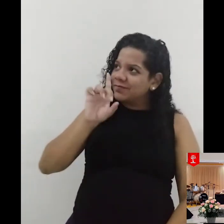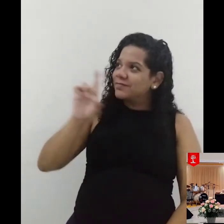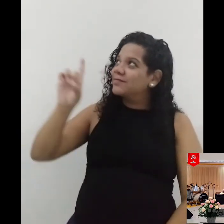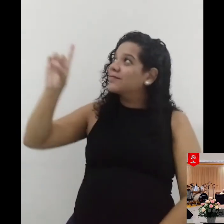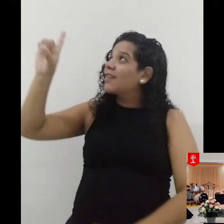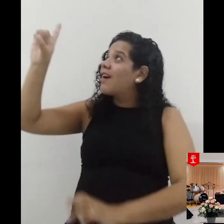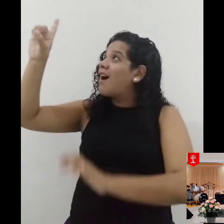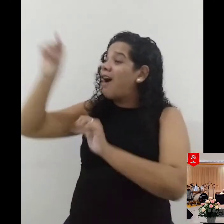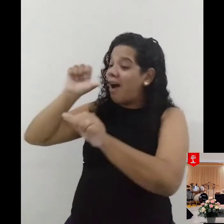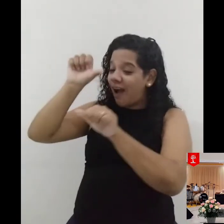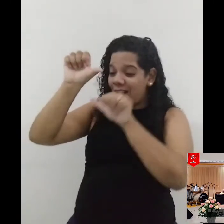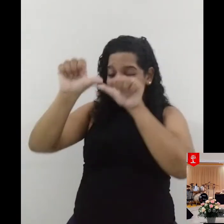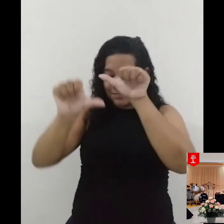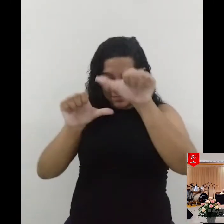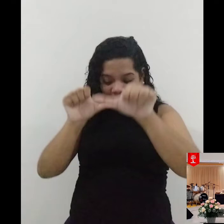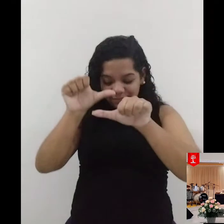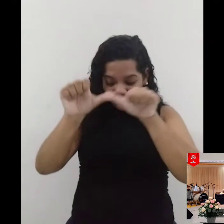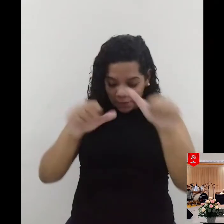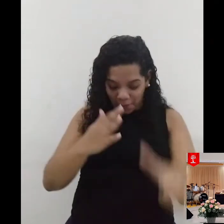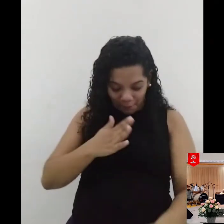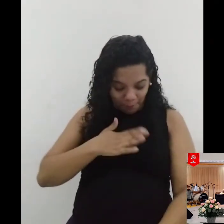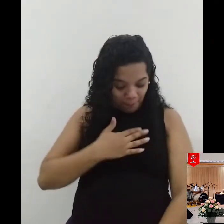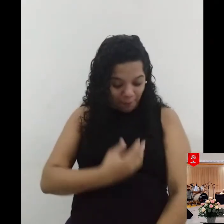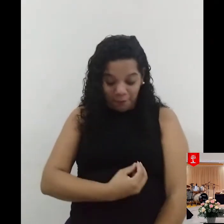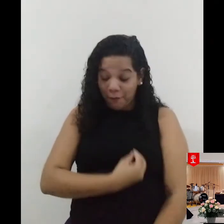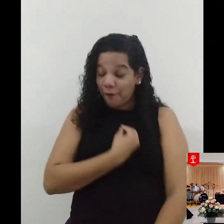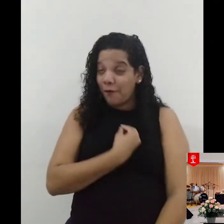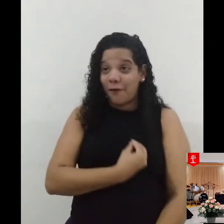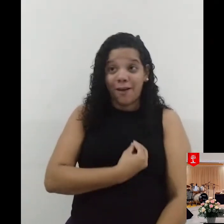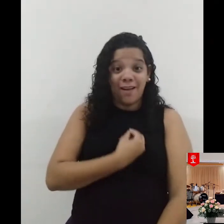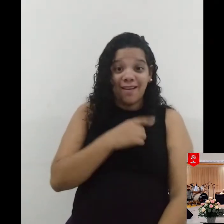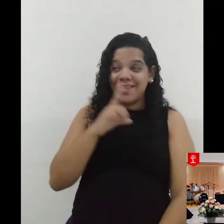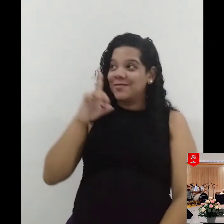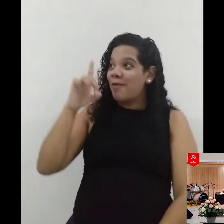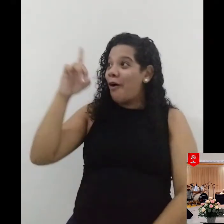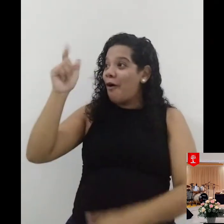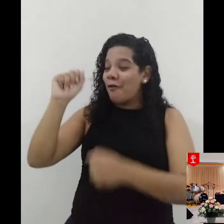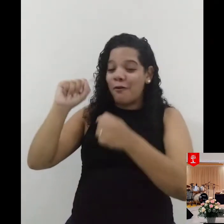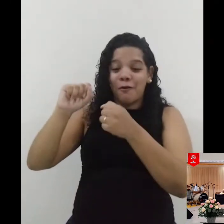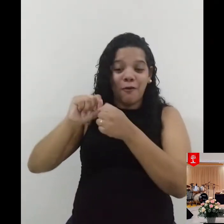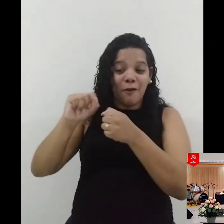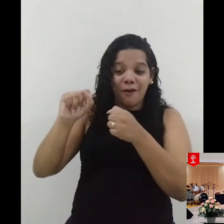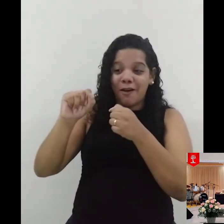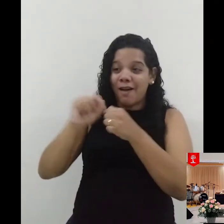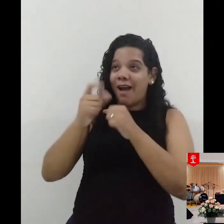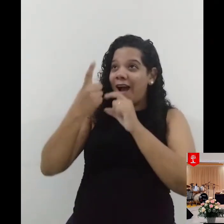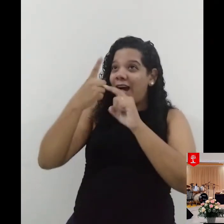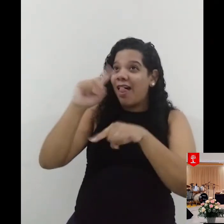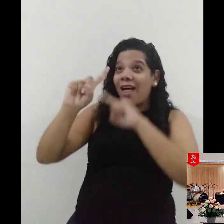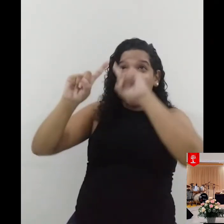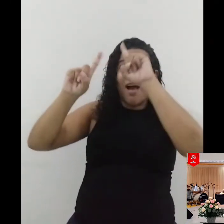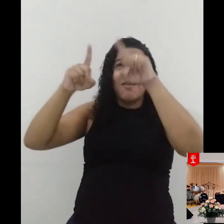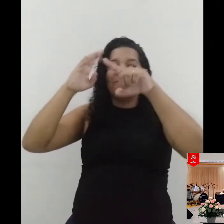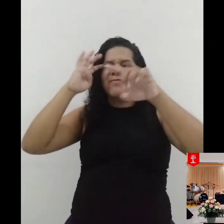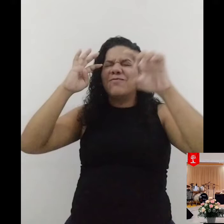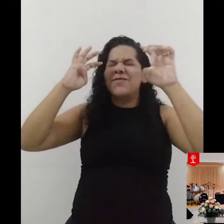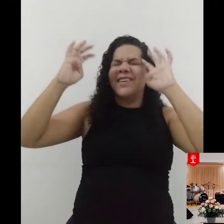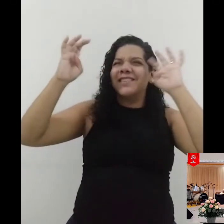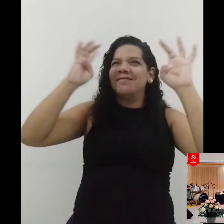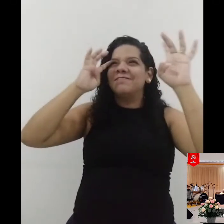e isso é tudo. Só vivo pra você. Não sou do mundo, não.